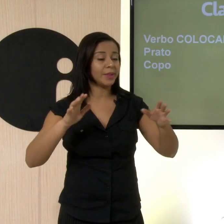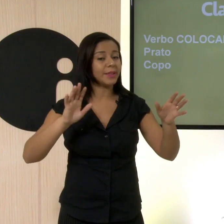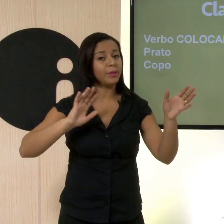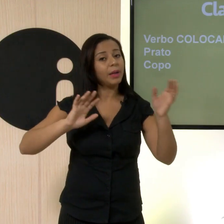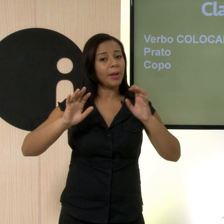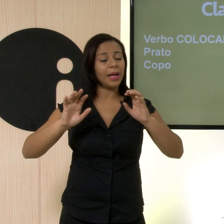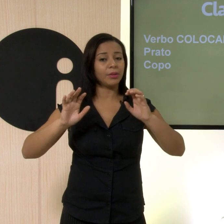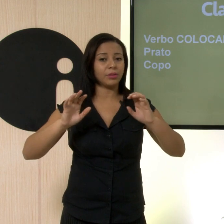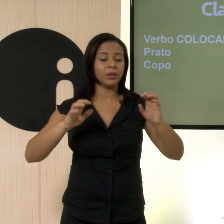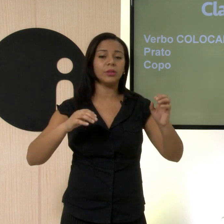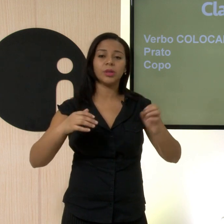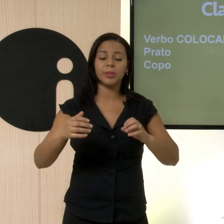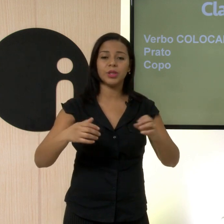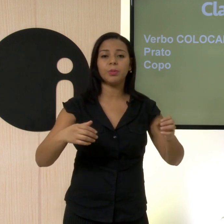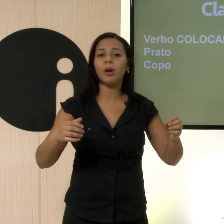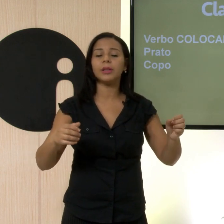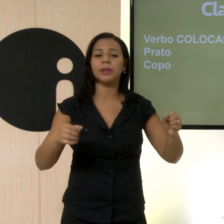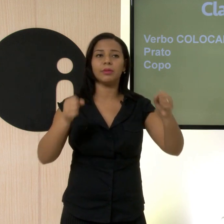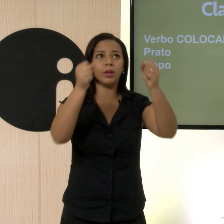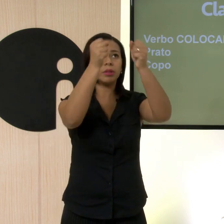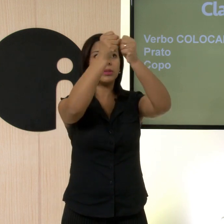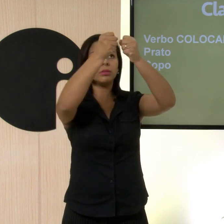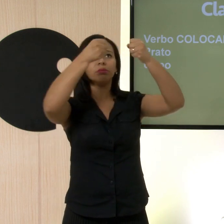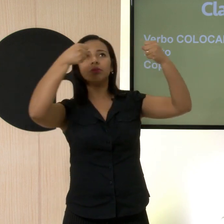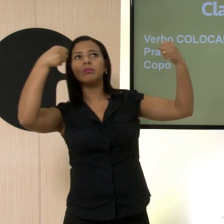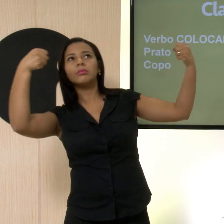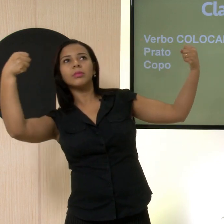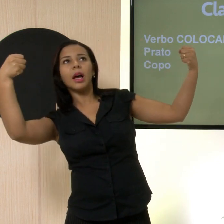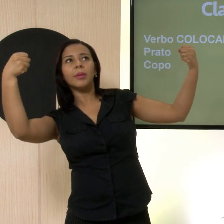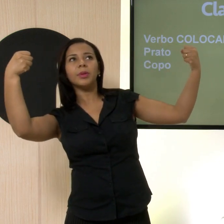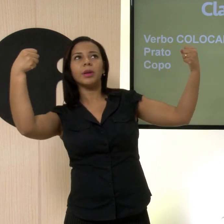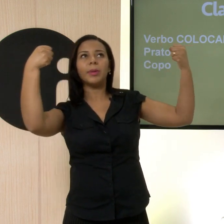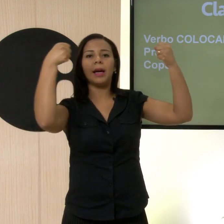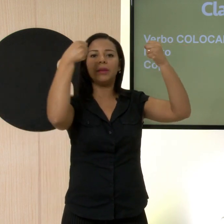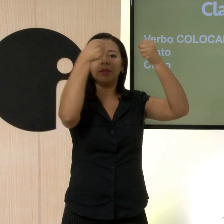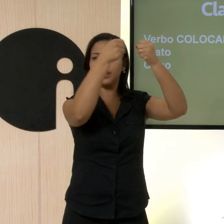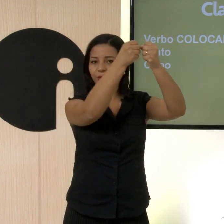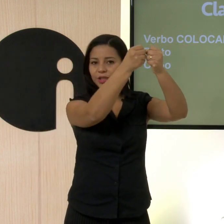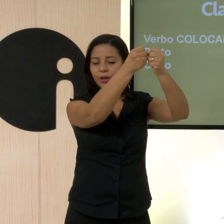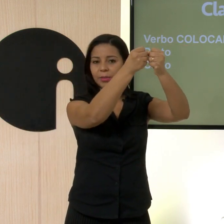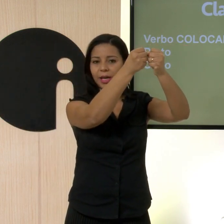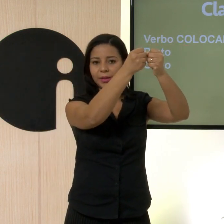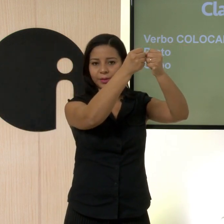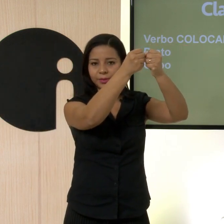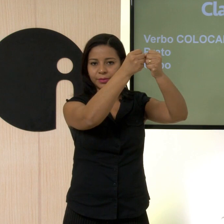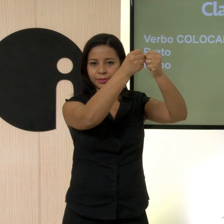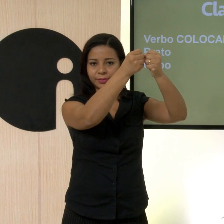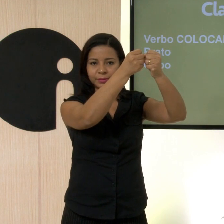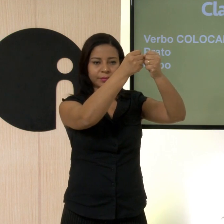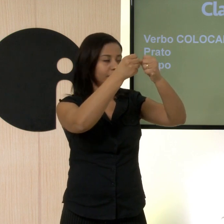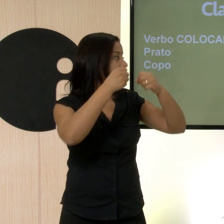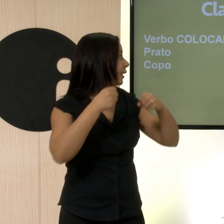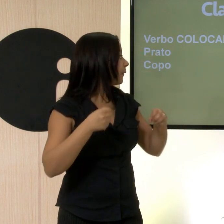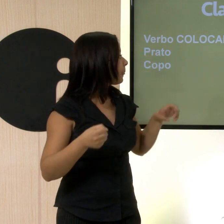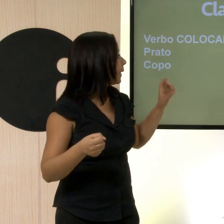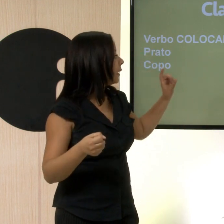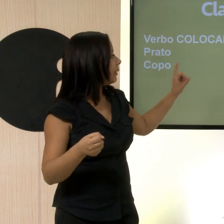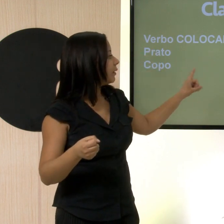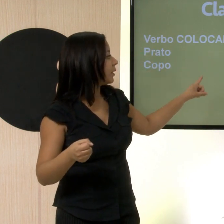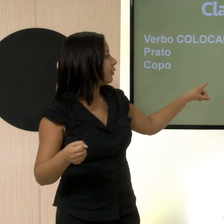ser um armário, não somente porta. Eu posso abrir o armário e fechar o armário, ok? Se eu for